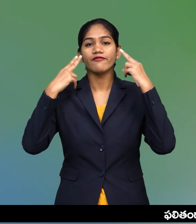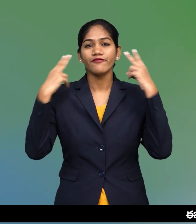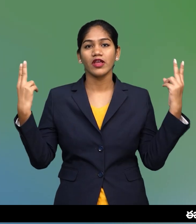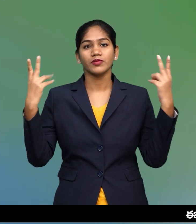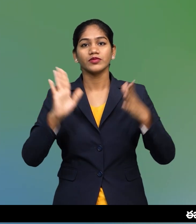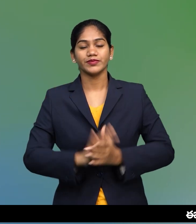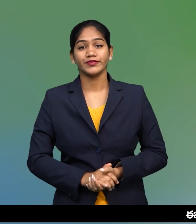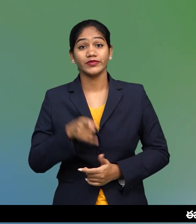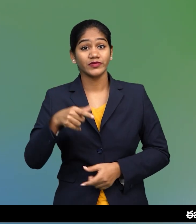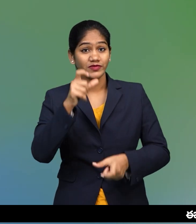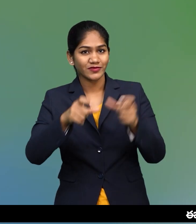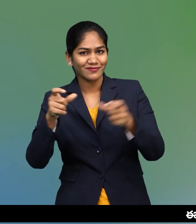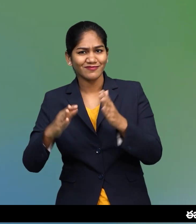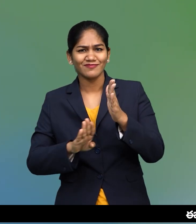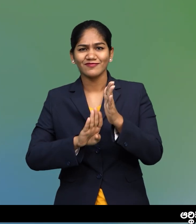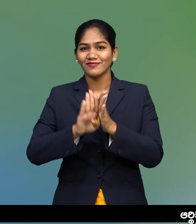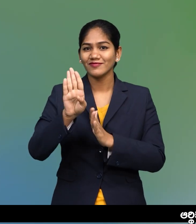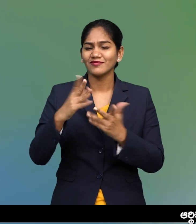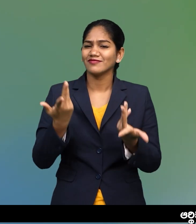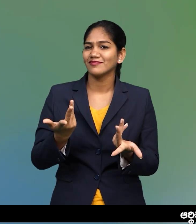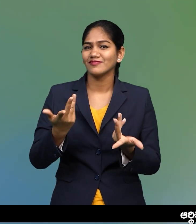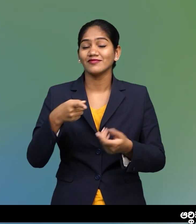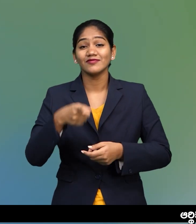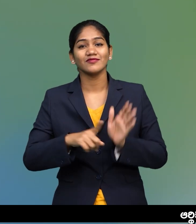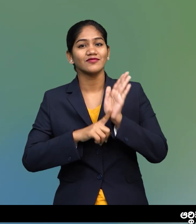ఈ జనాభా పెరుగుదల ఆర్థిక మరియు సామాజిక